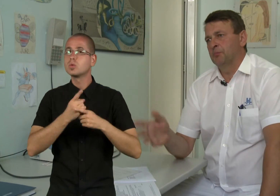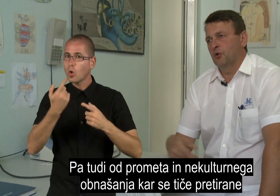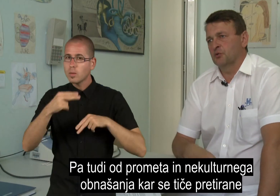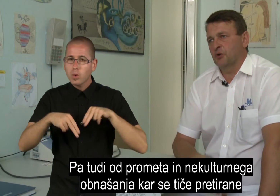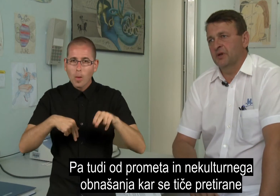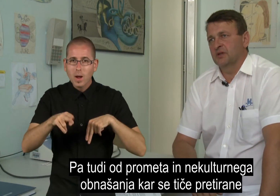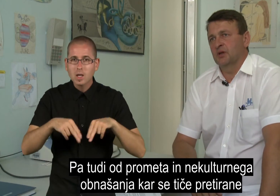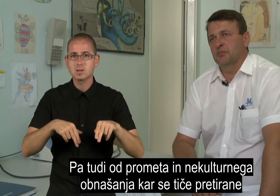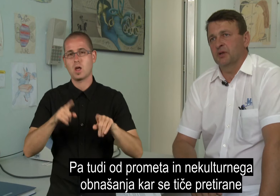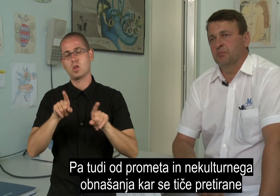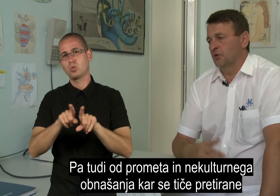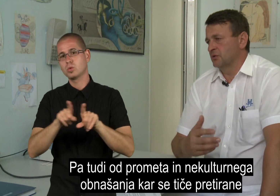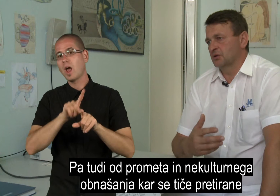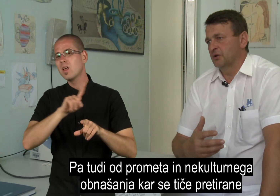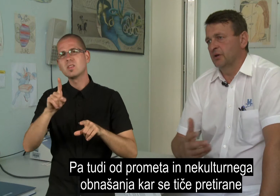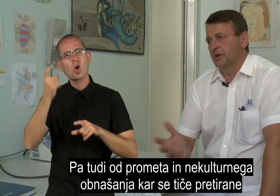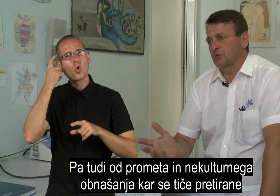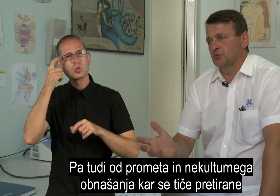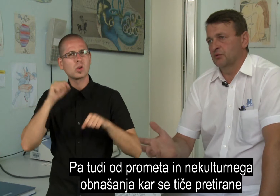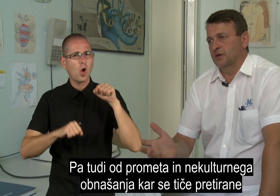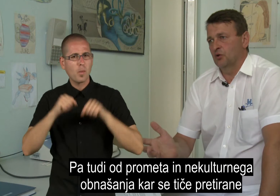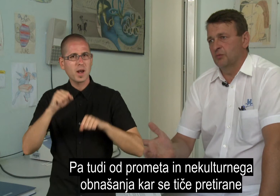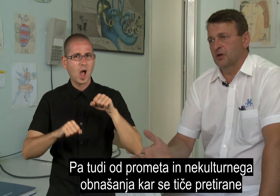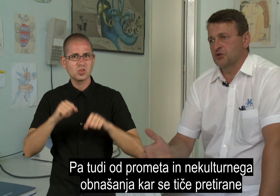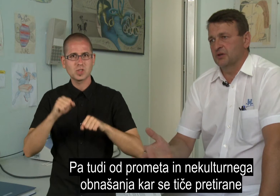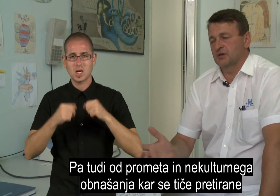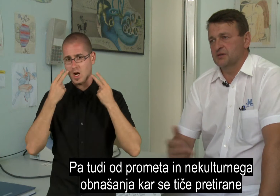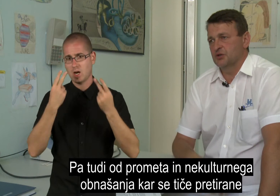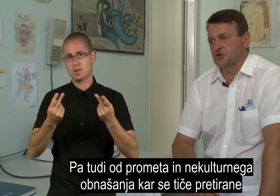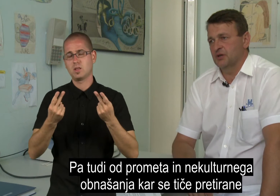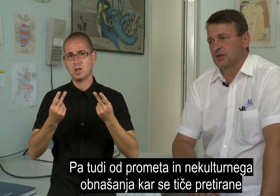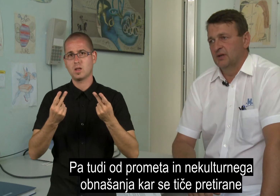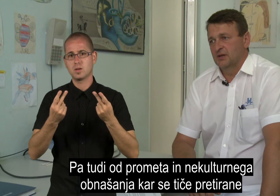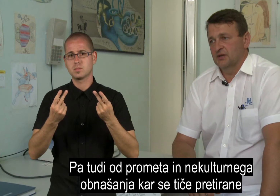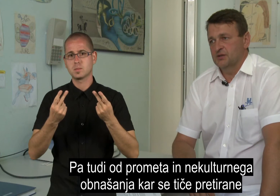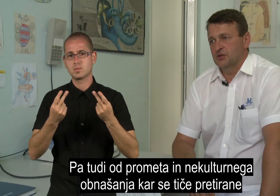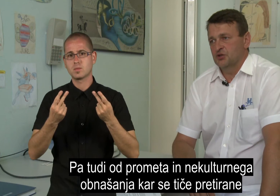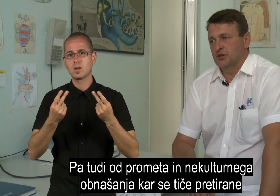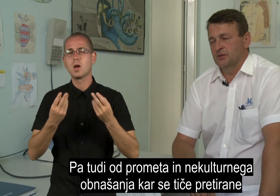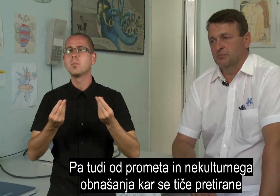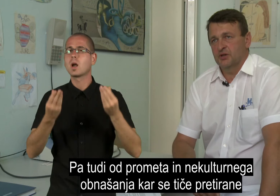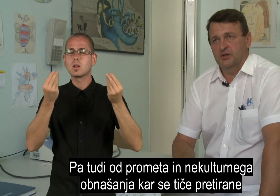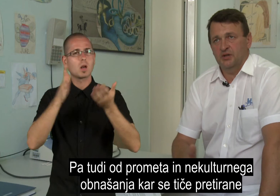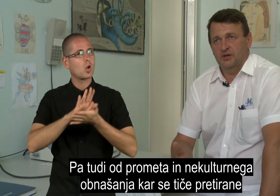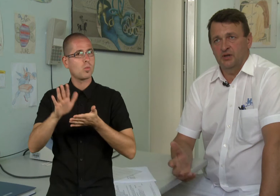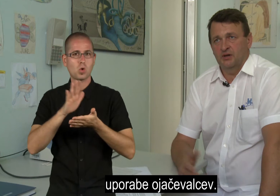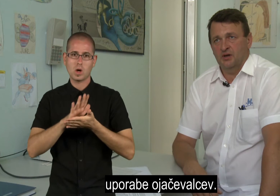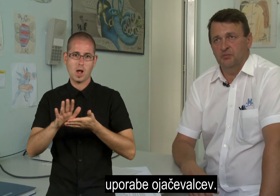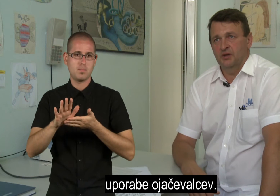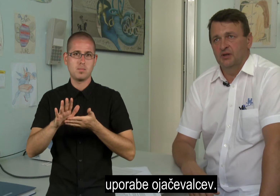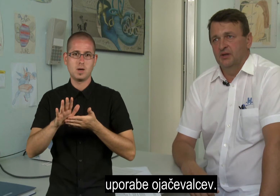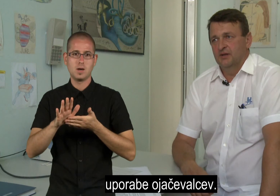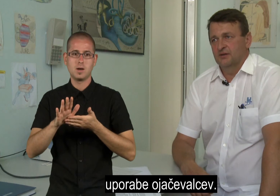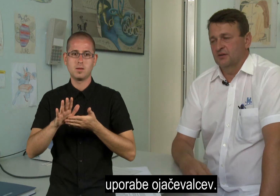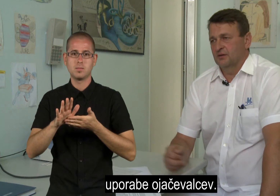Pa od prometa naprej, pa od nekulturnega obnašanja, kar se tiče pretirane